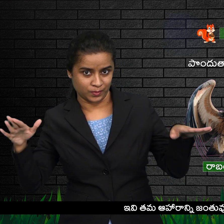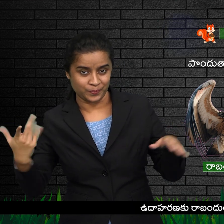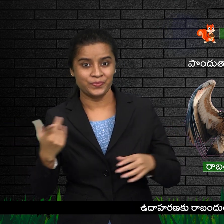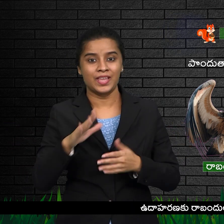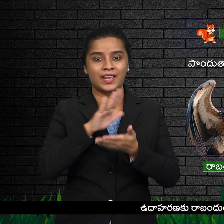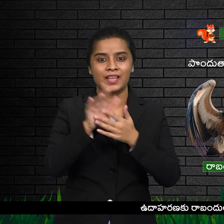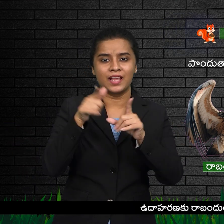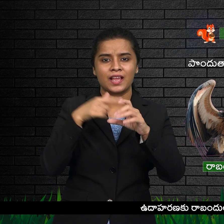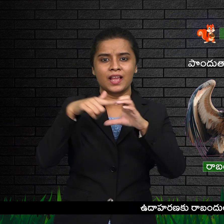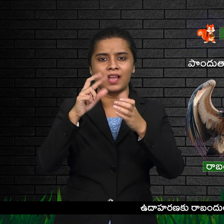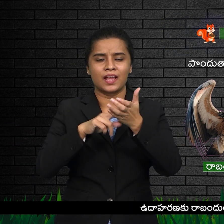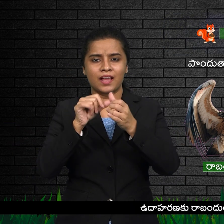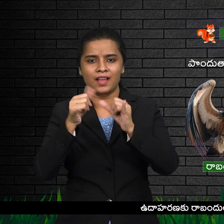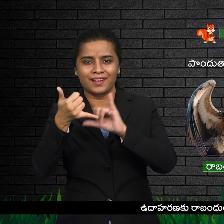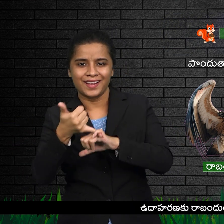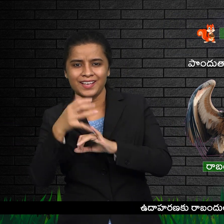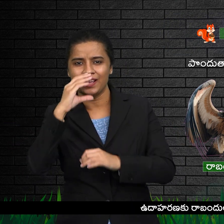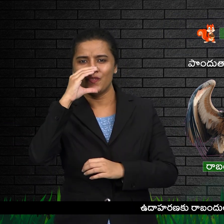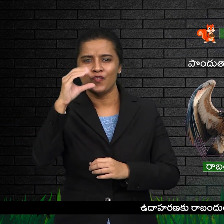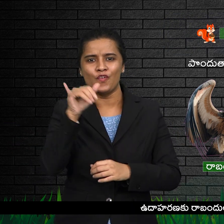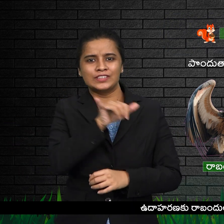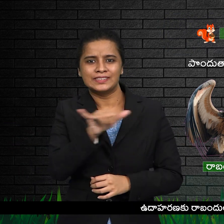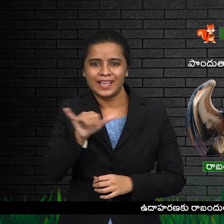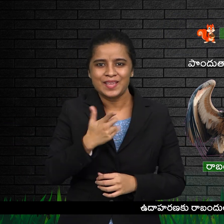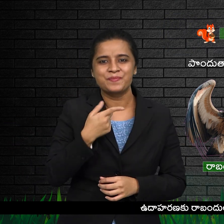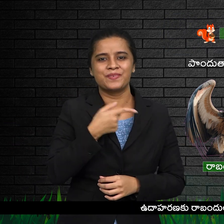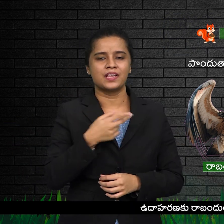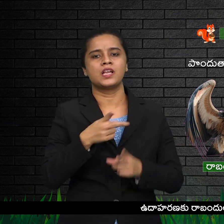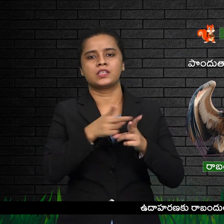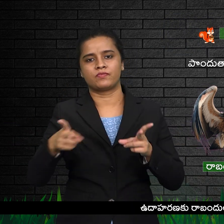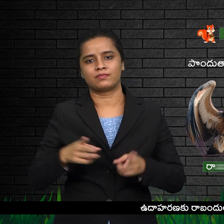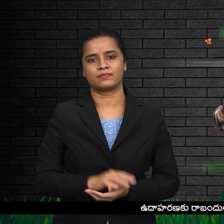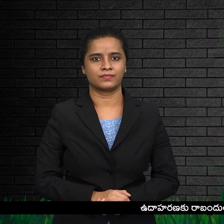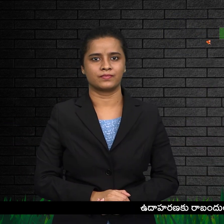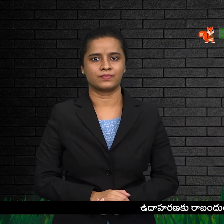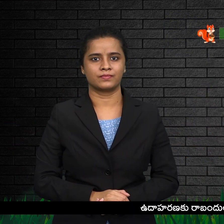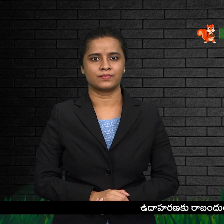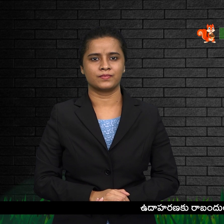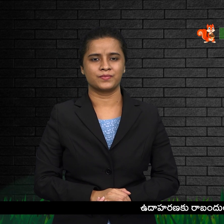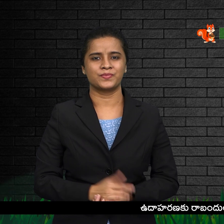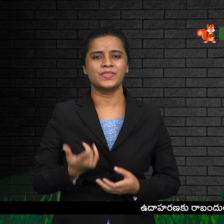పొందుతాయి. ఉదాహరణకు రాబందువులు, కాకులు, హైనాలు మొదలైనవి.